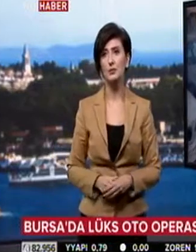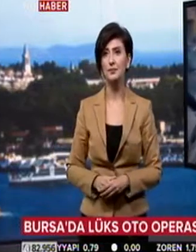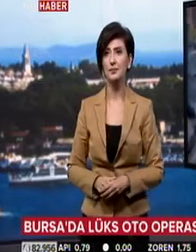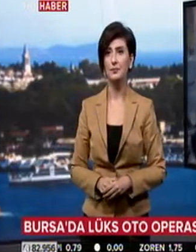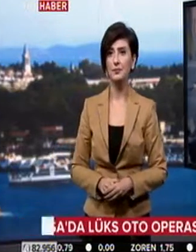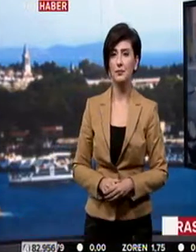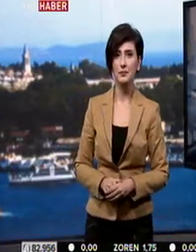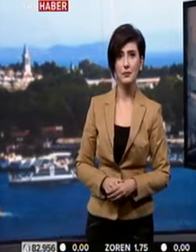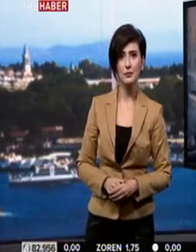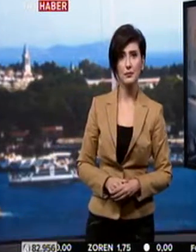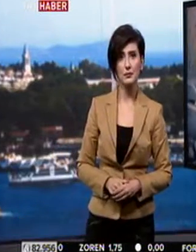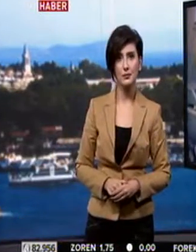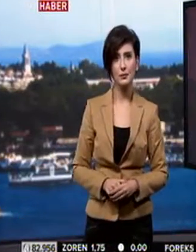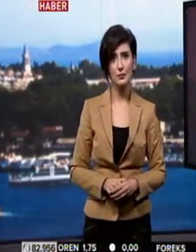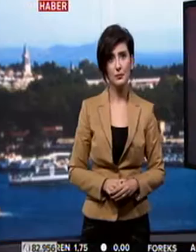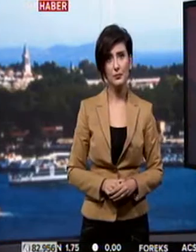duyurusunda bulunuldu.